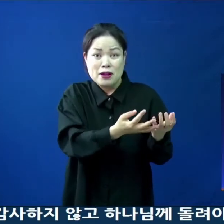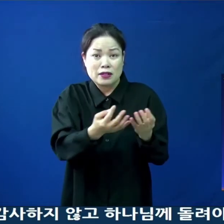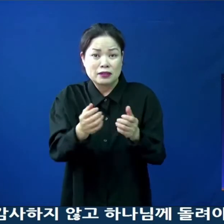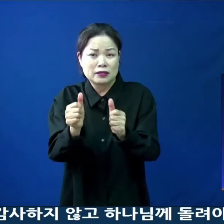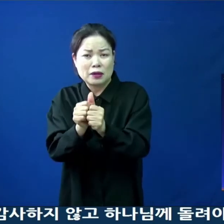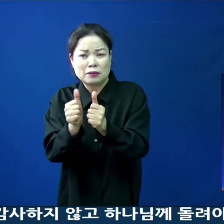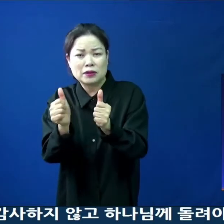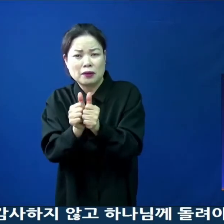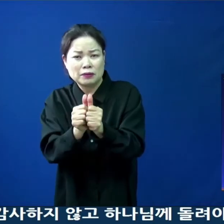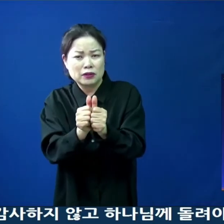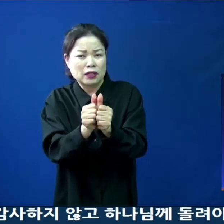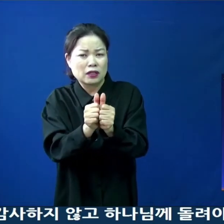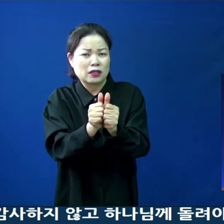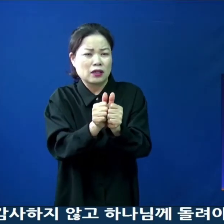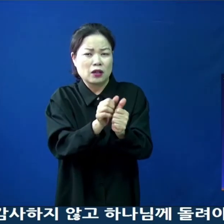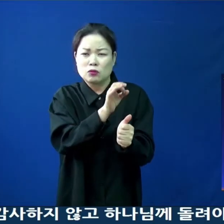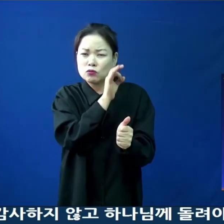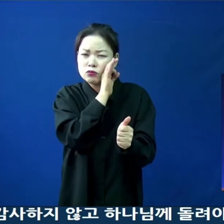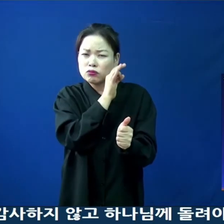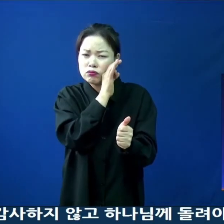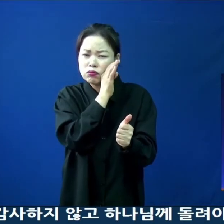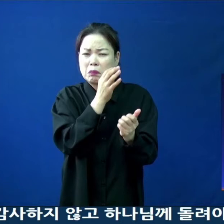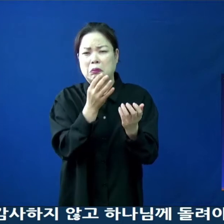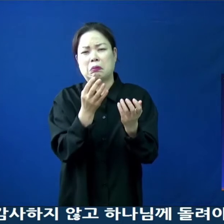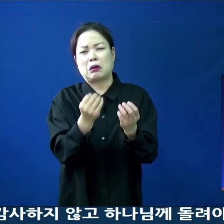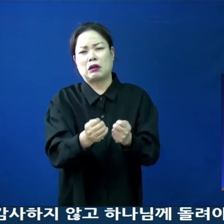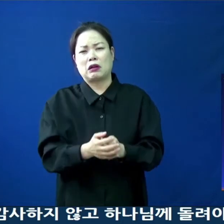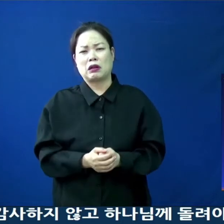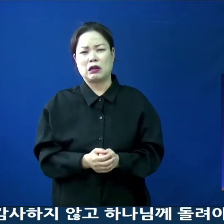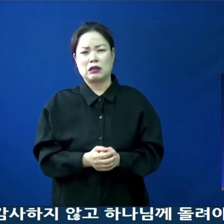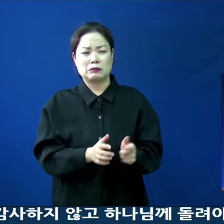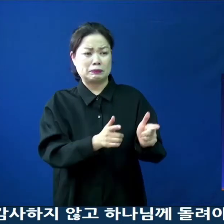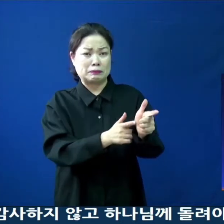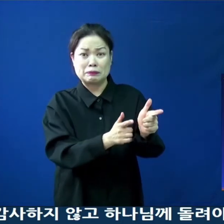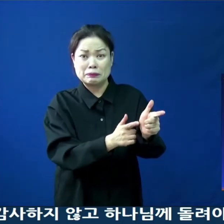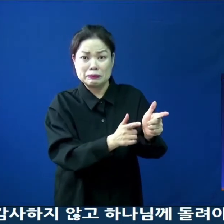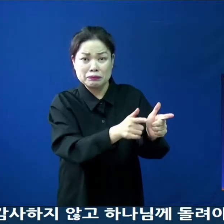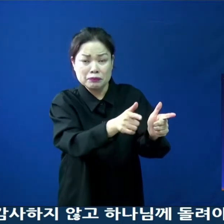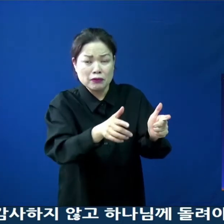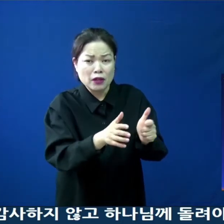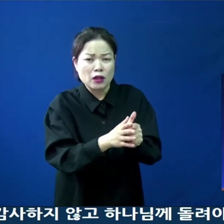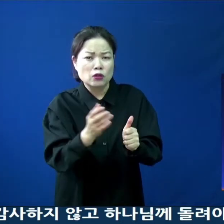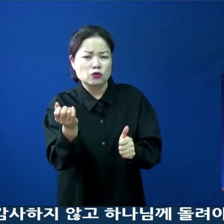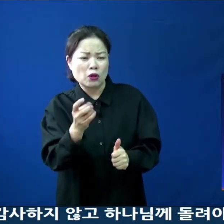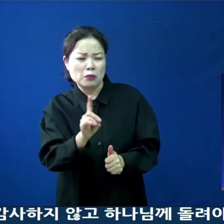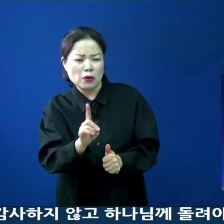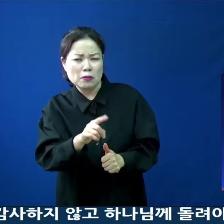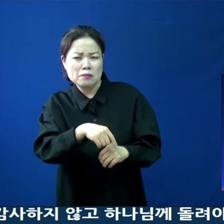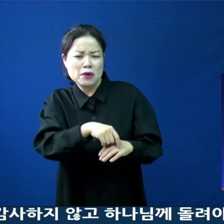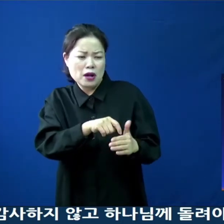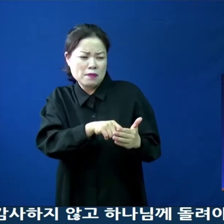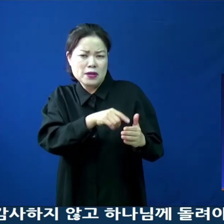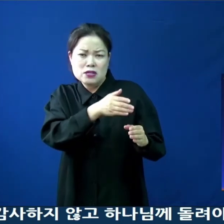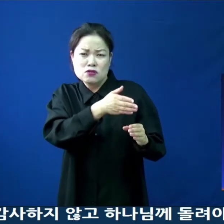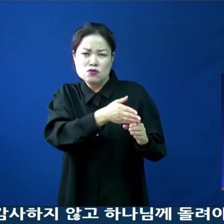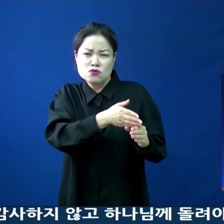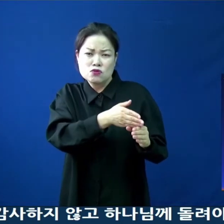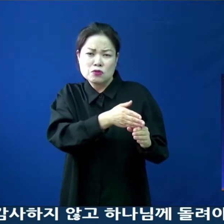남자가 남자와 더불어 부끄러운 짓도 행하게 되었고 또한 무엇보다 그 마음